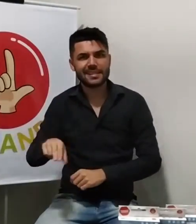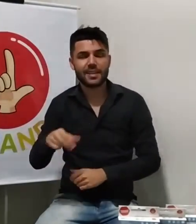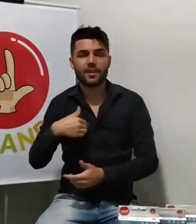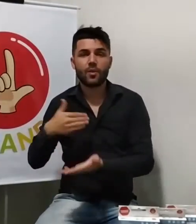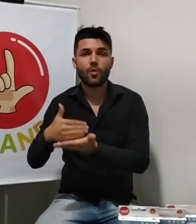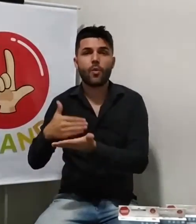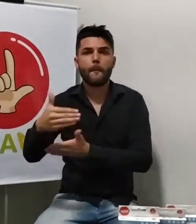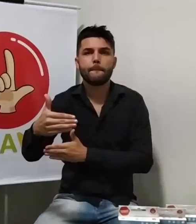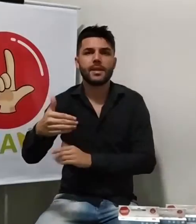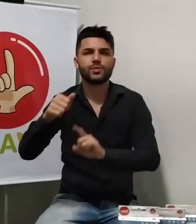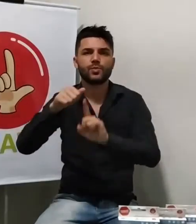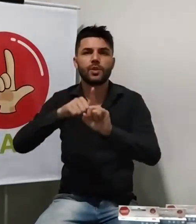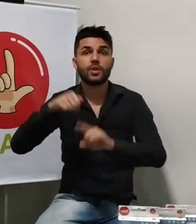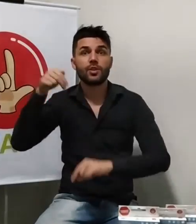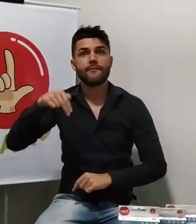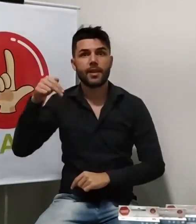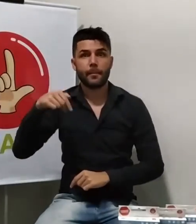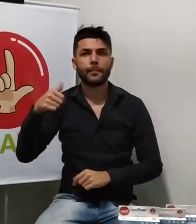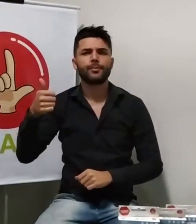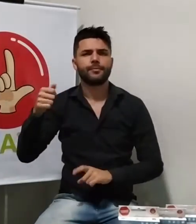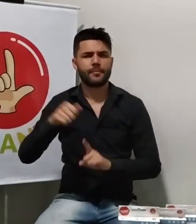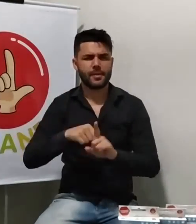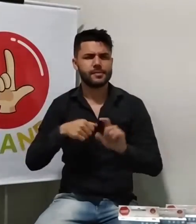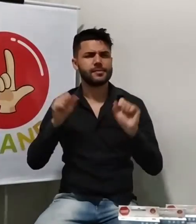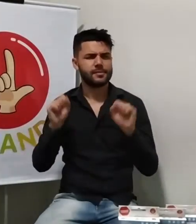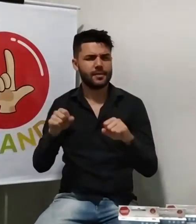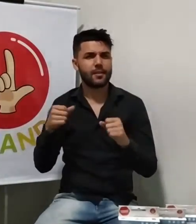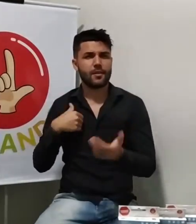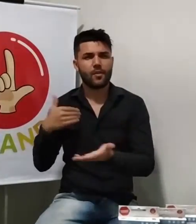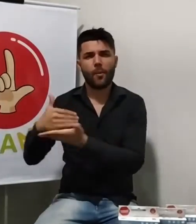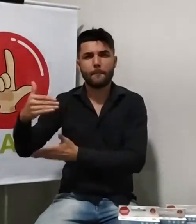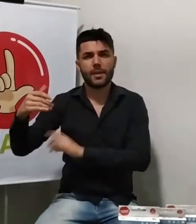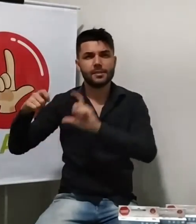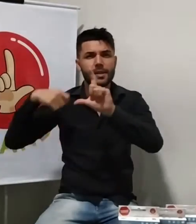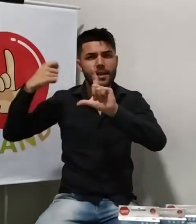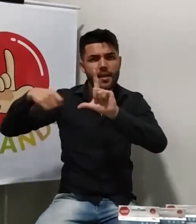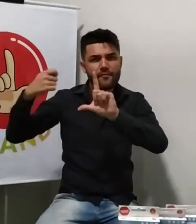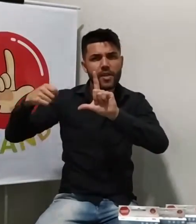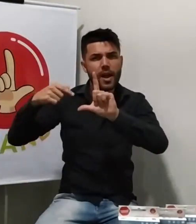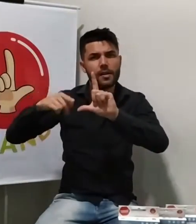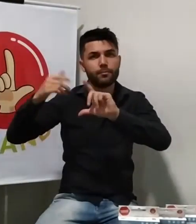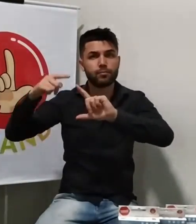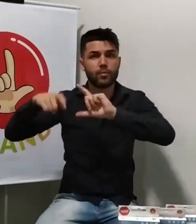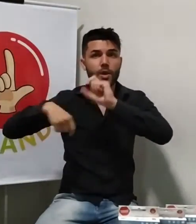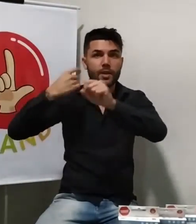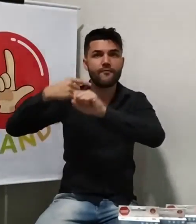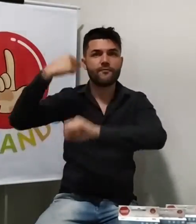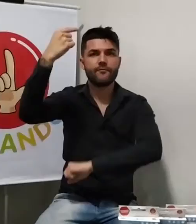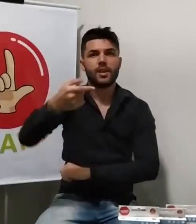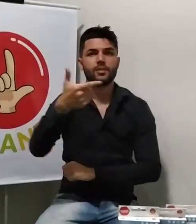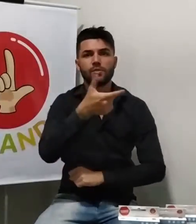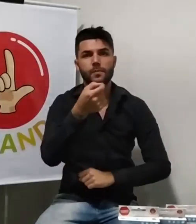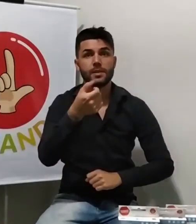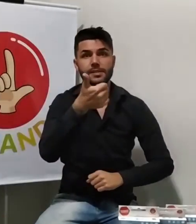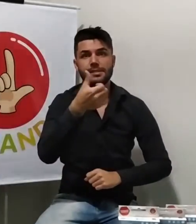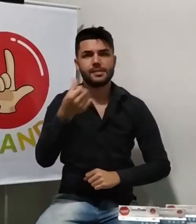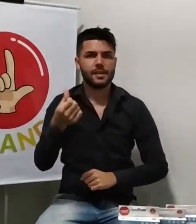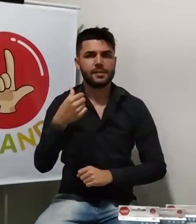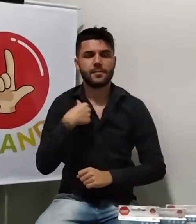vida desse jovem de 33 anos, que já deu para você perceber o quanto é brilhante, o quanto parece simples ouvindo ele falar, né? Eu fui lá e peguei